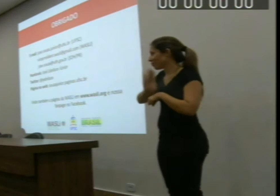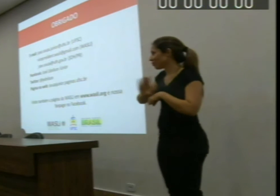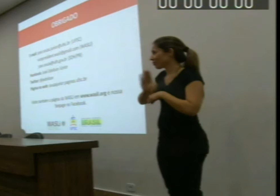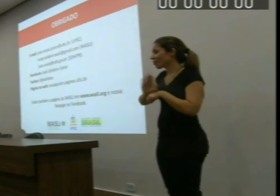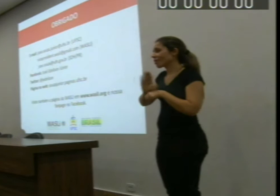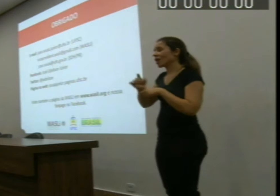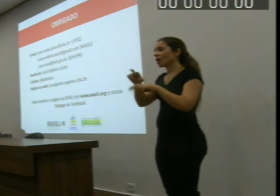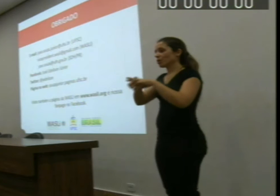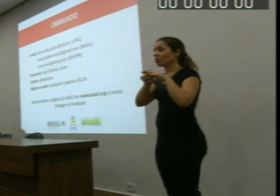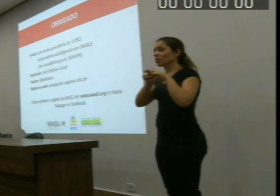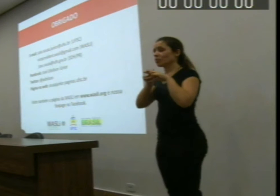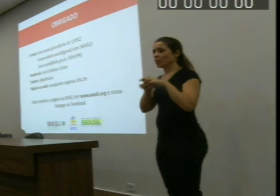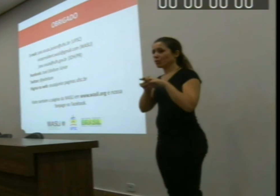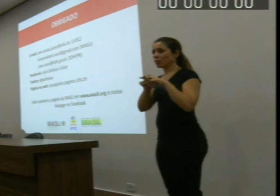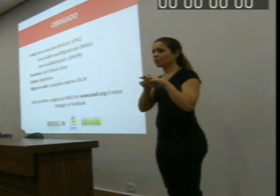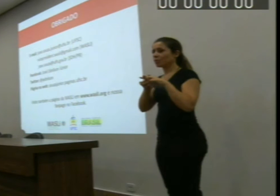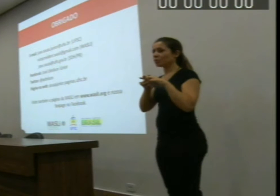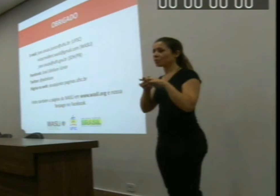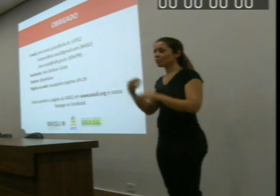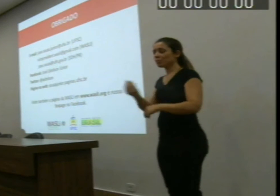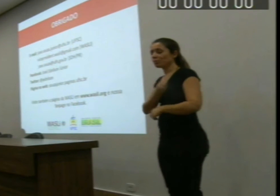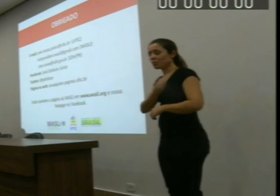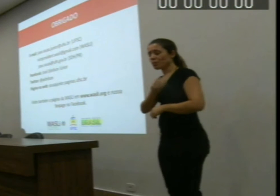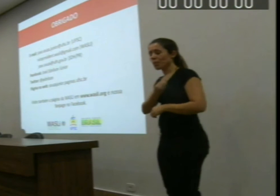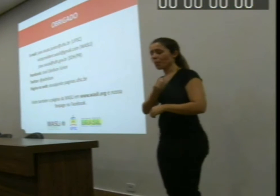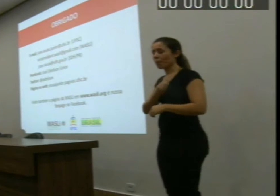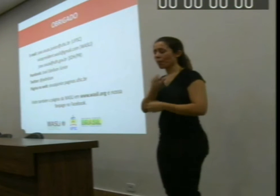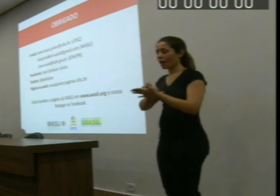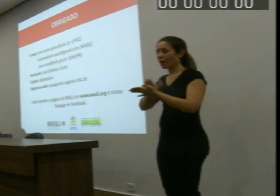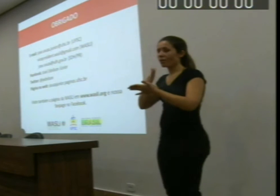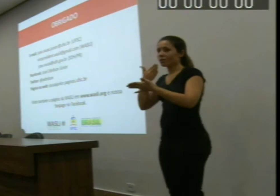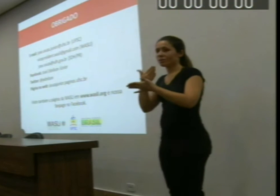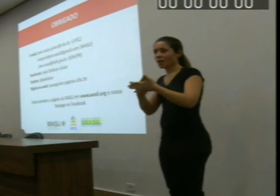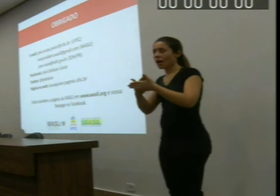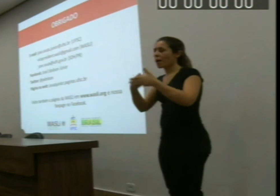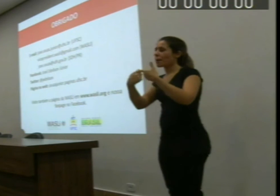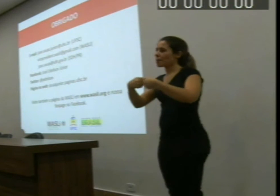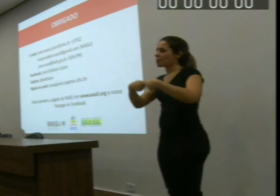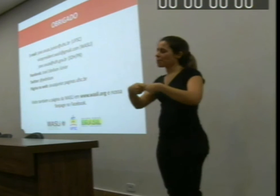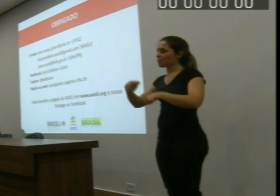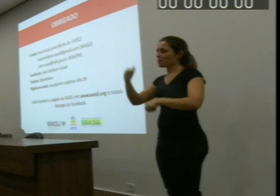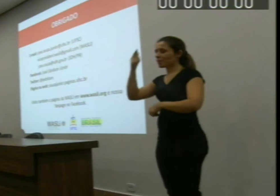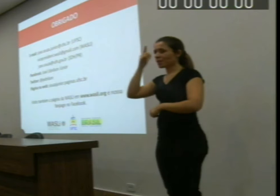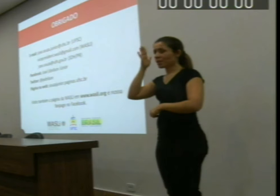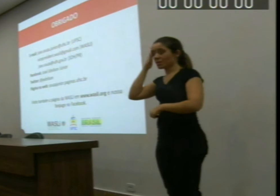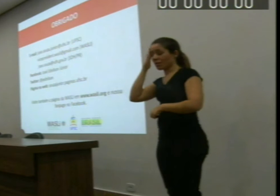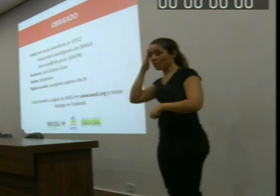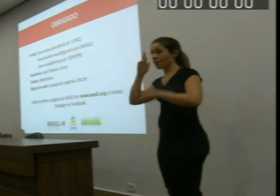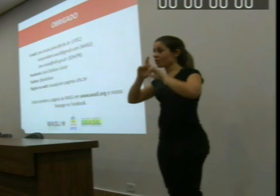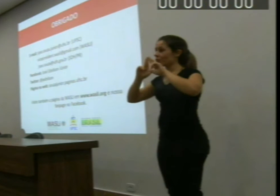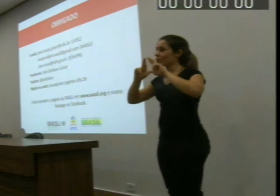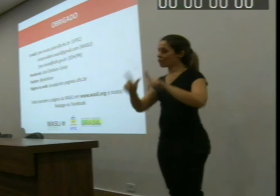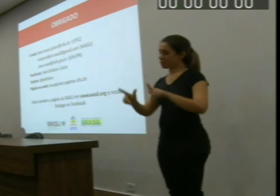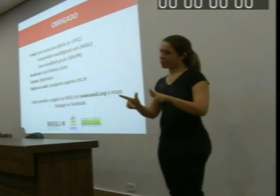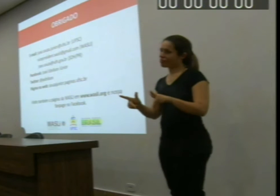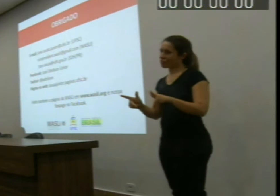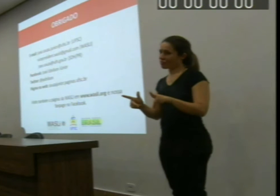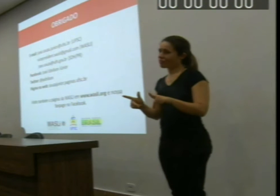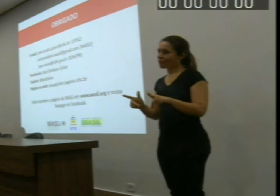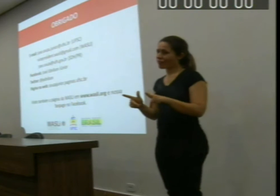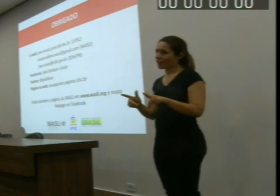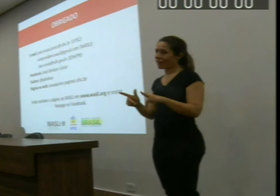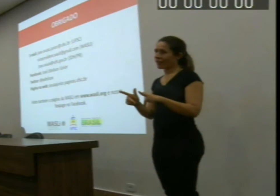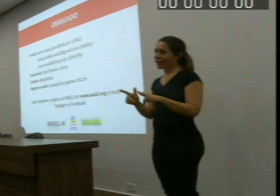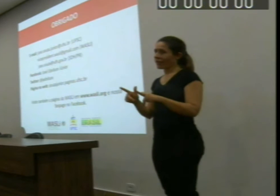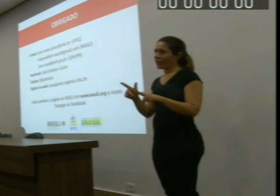situação da presença do intert em sala de aula a gente precisa considerar diferentes questões tá diferentes questões antes de indicar que o